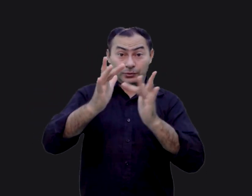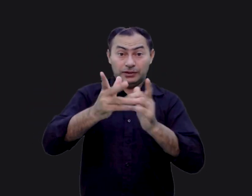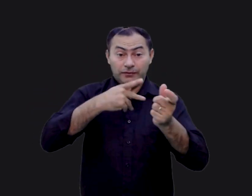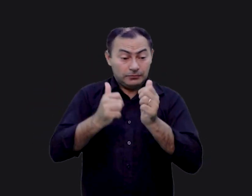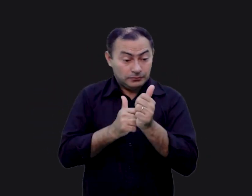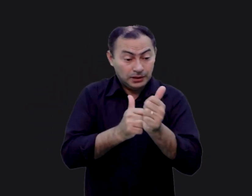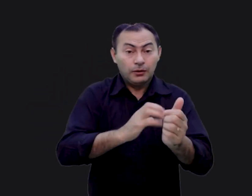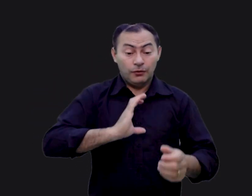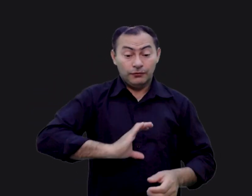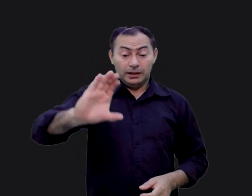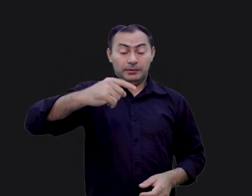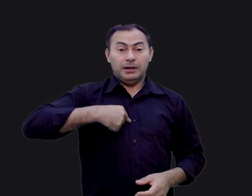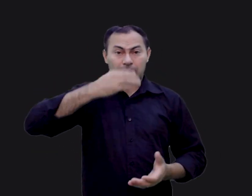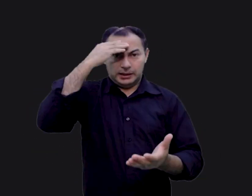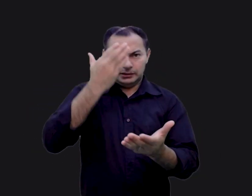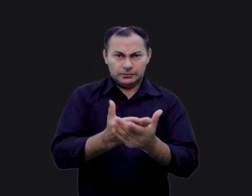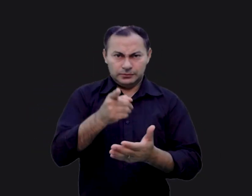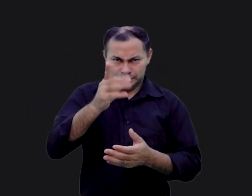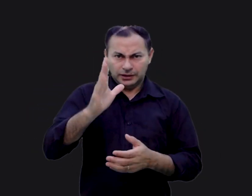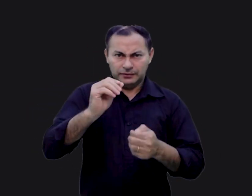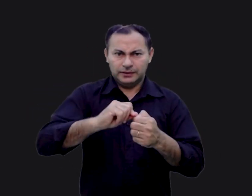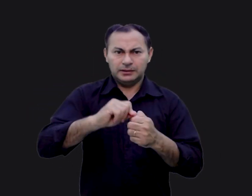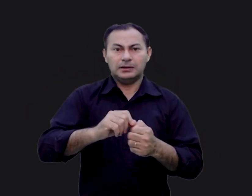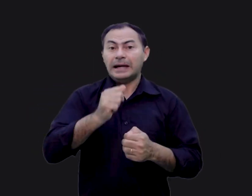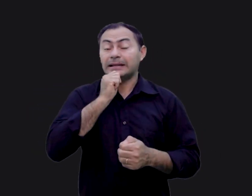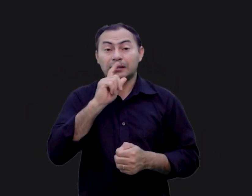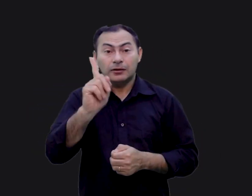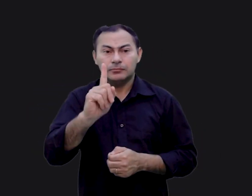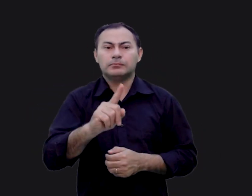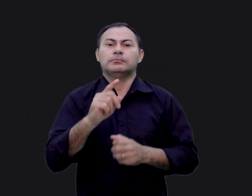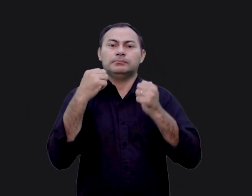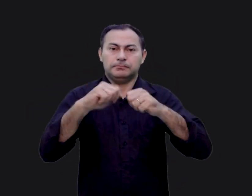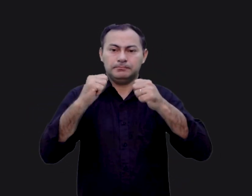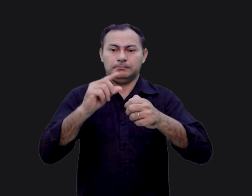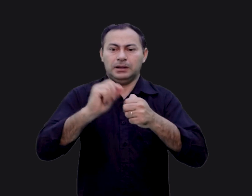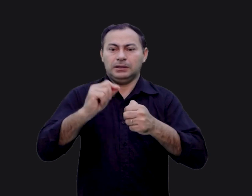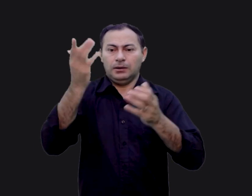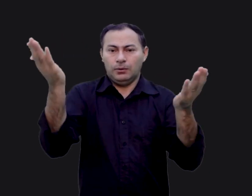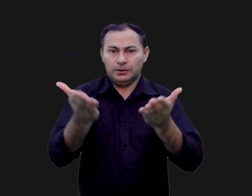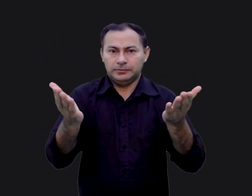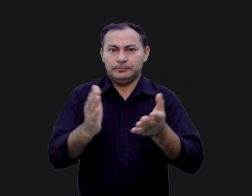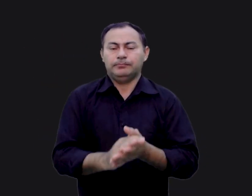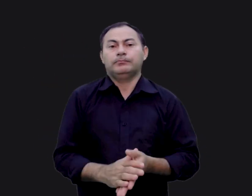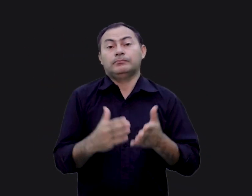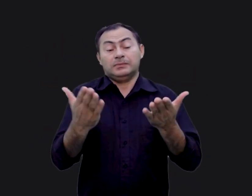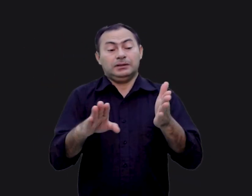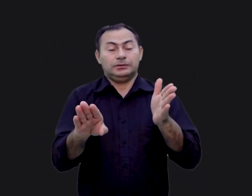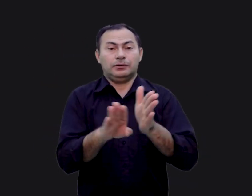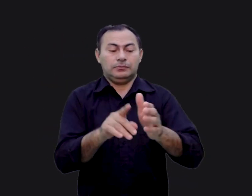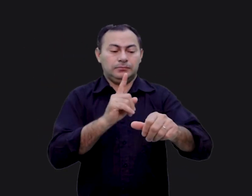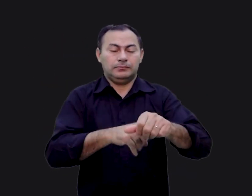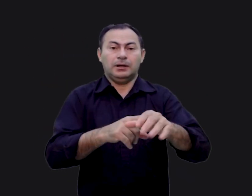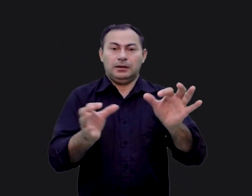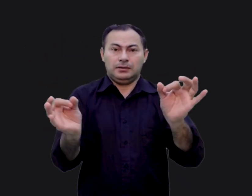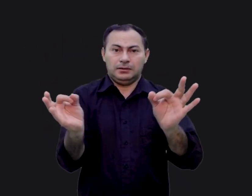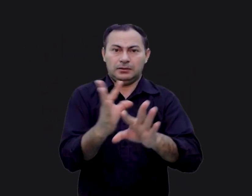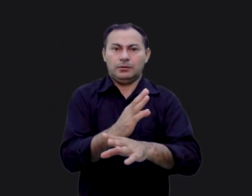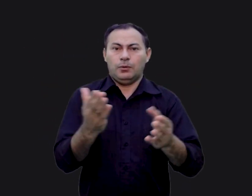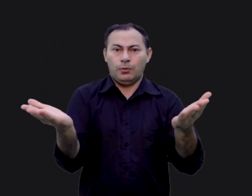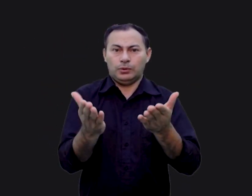diz, siga-me, confie em mim. Você já fez isso? Se ainda não, você precisa fazer hoje. Bom, chegou o momento de terminarmos